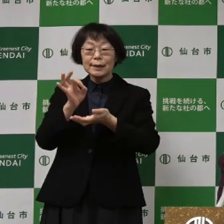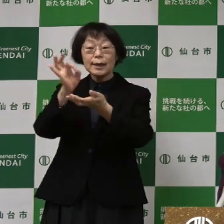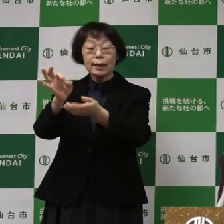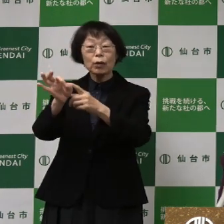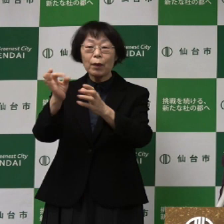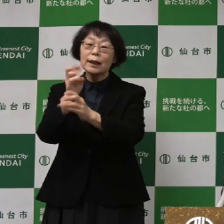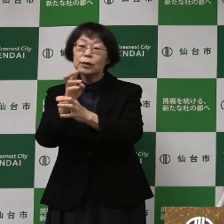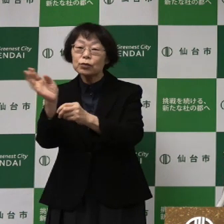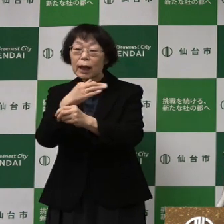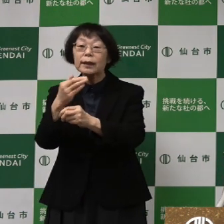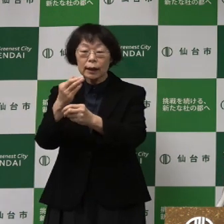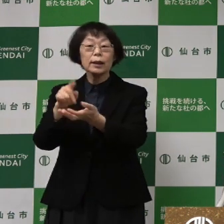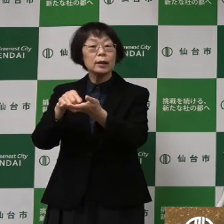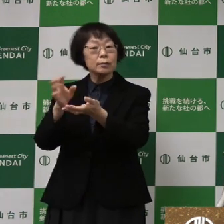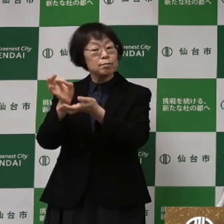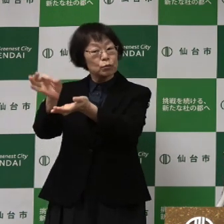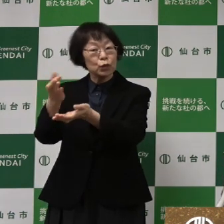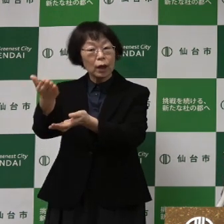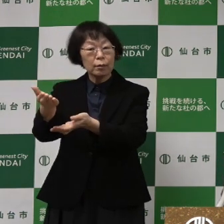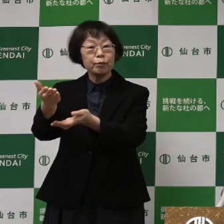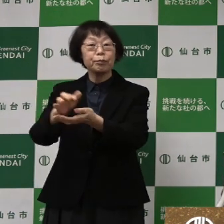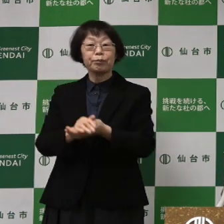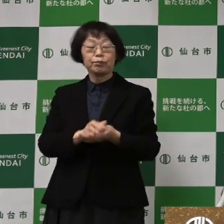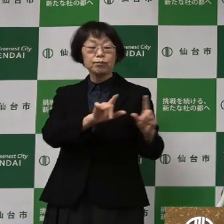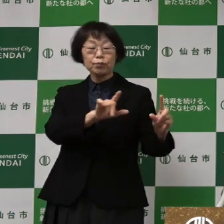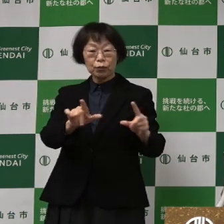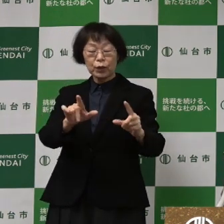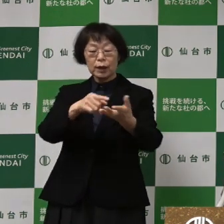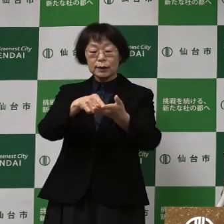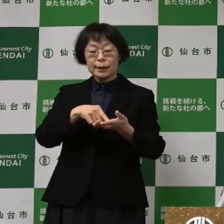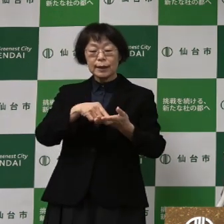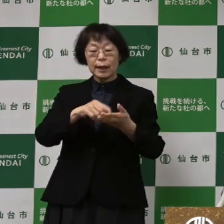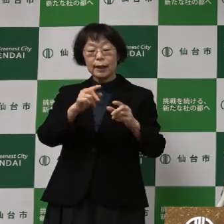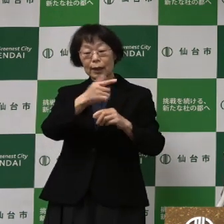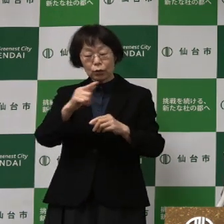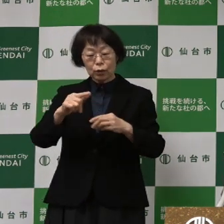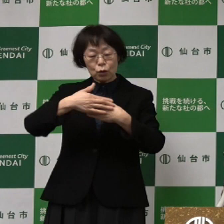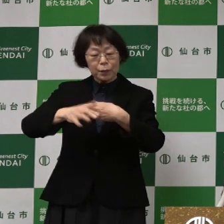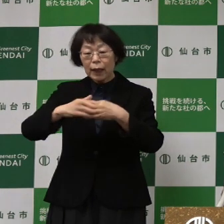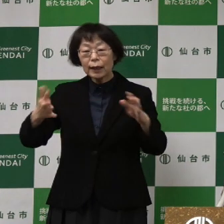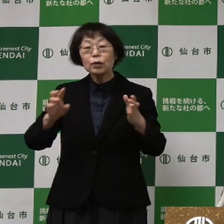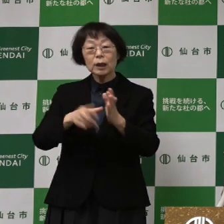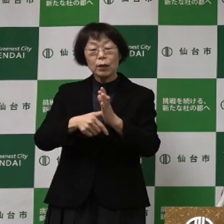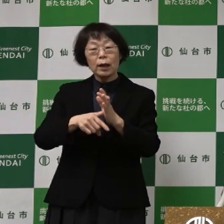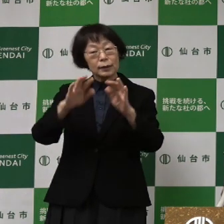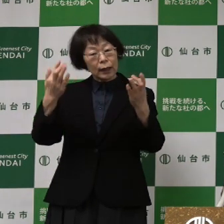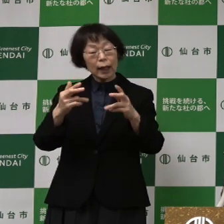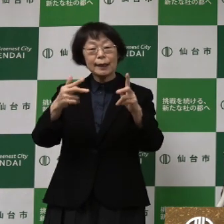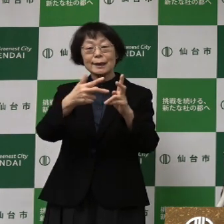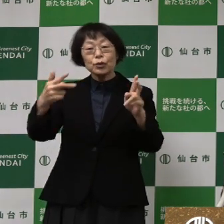申請書類に不備がなければですけれども、おおむね2週間程度での支給を見込んでいるということです